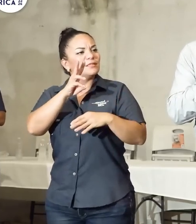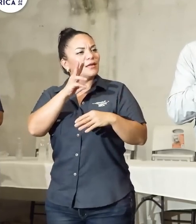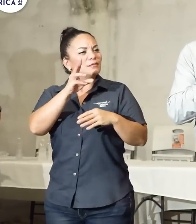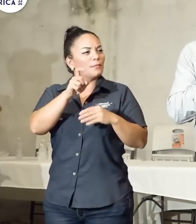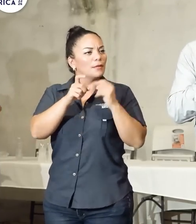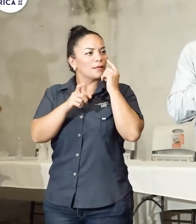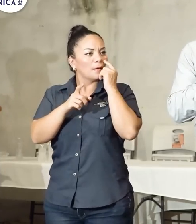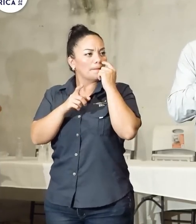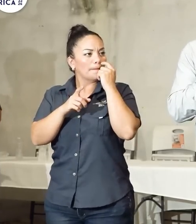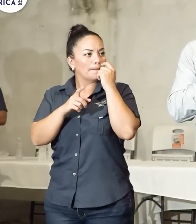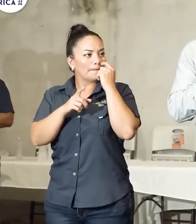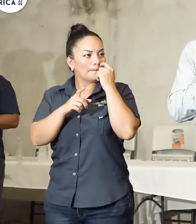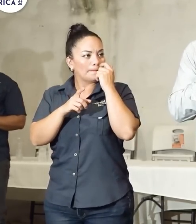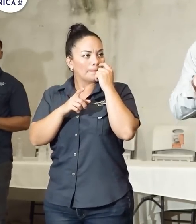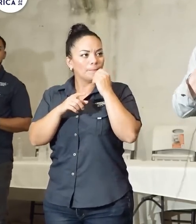no me acuerdo.